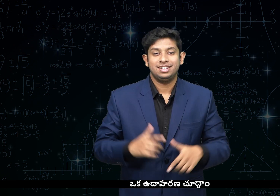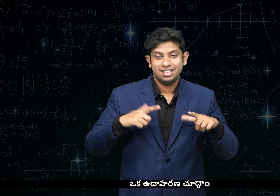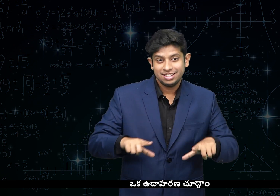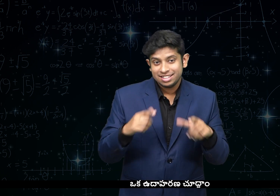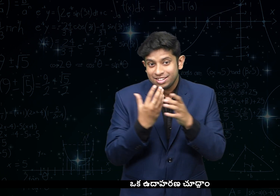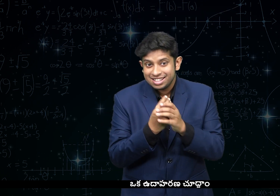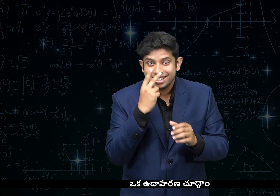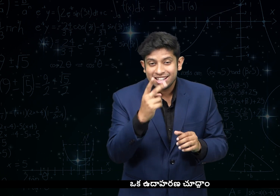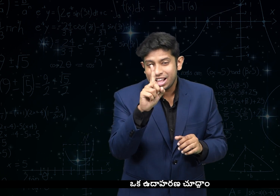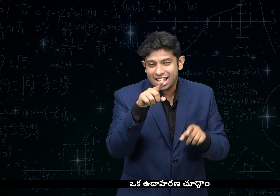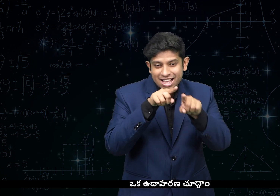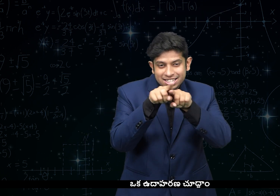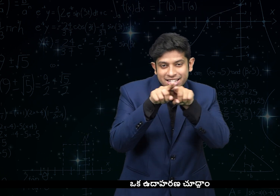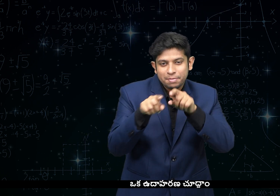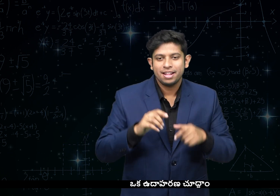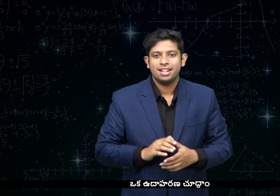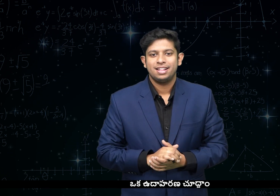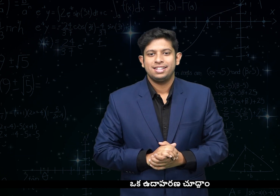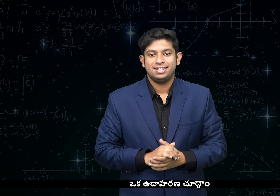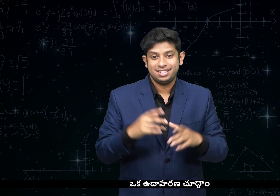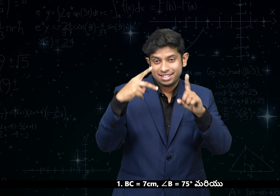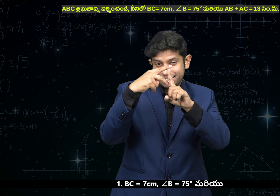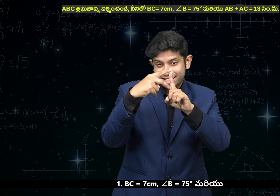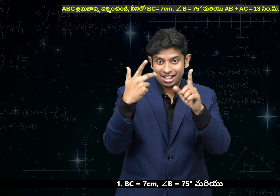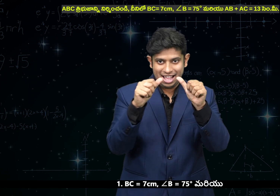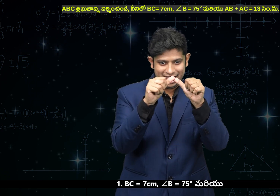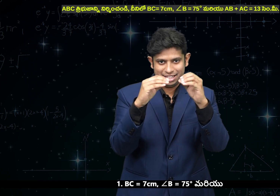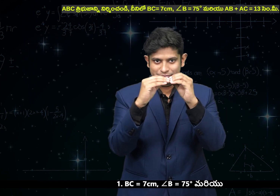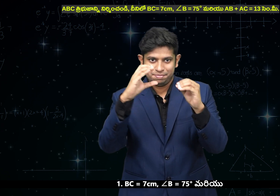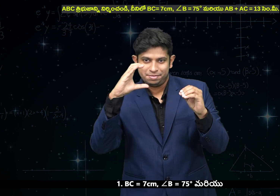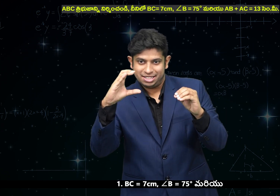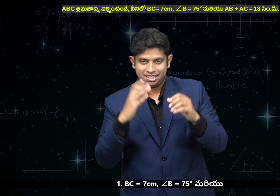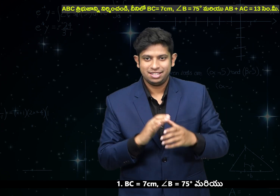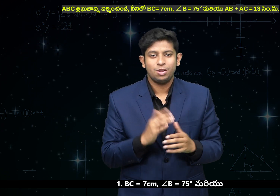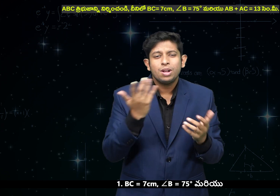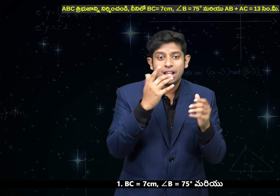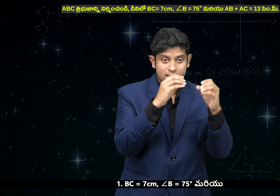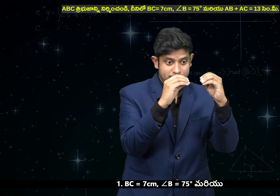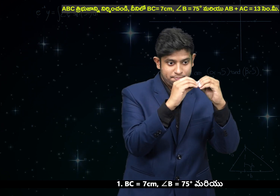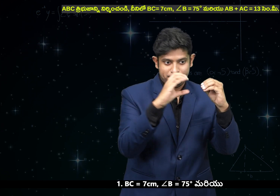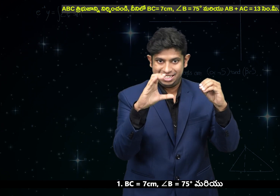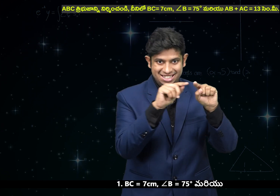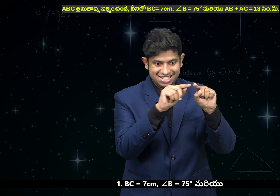ఒక ఉదాహరణ చూద్దాం. 1. బీసీ = 7